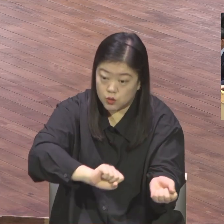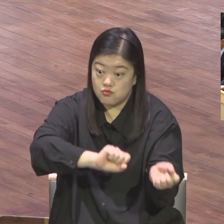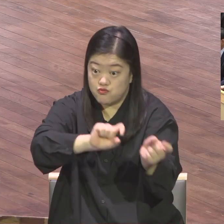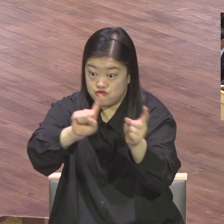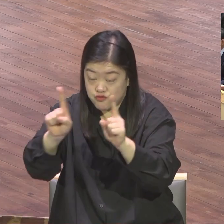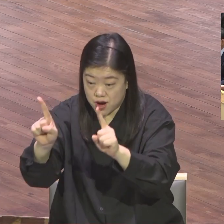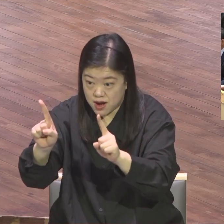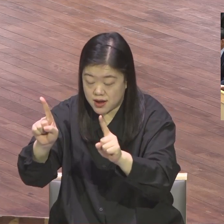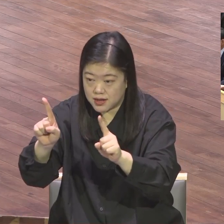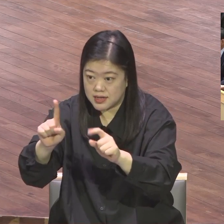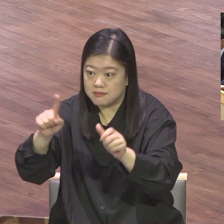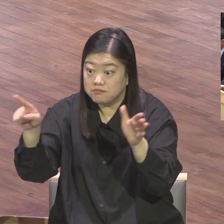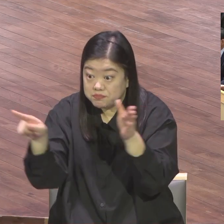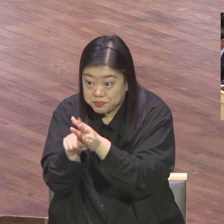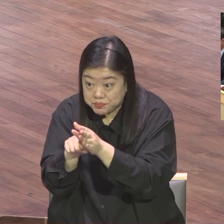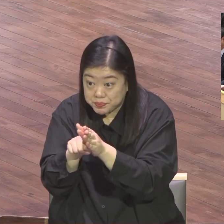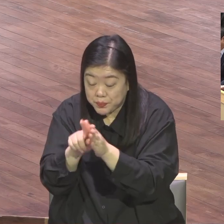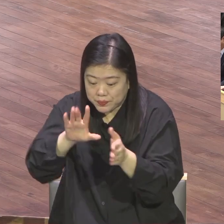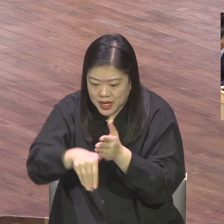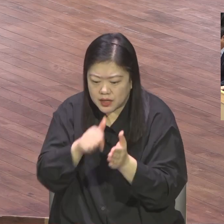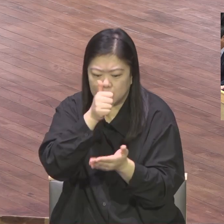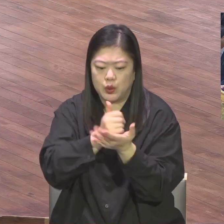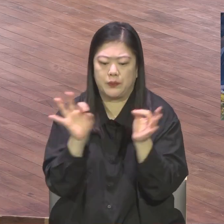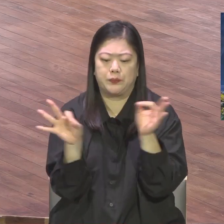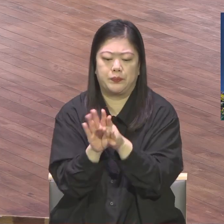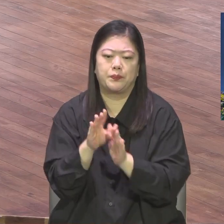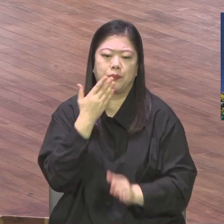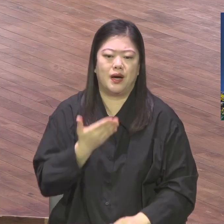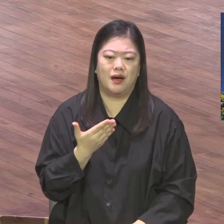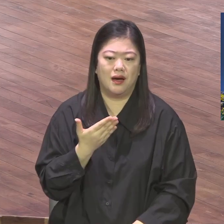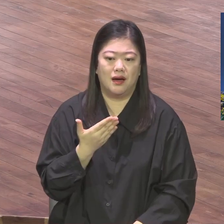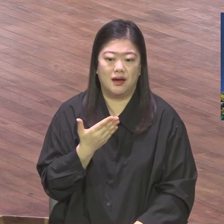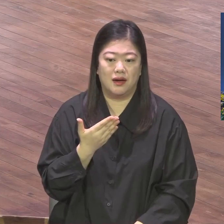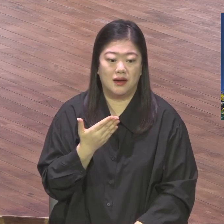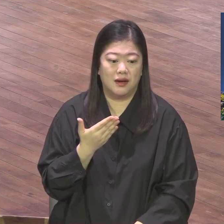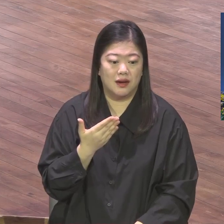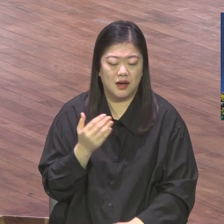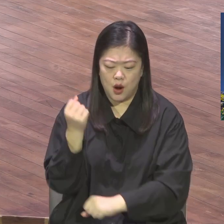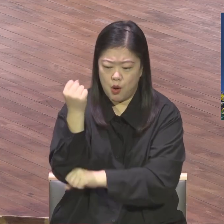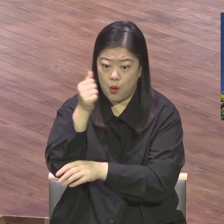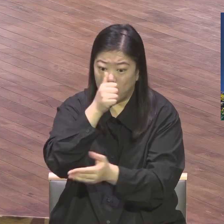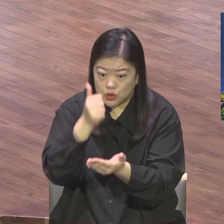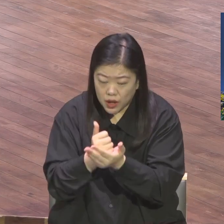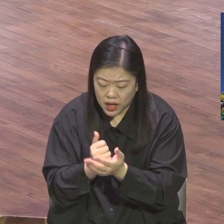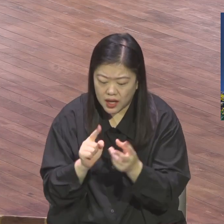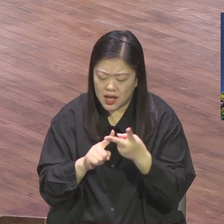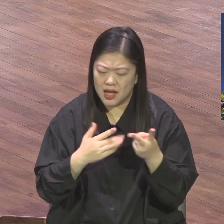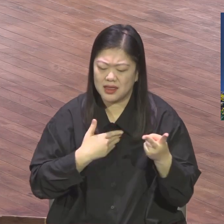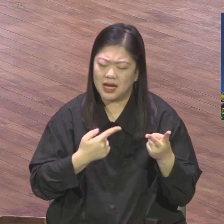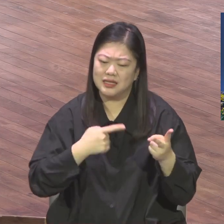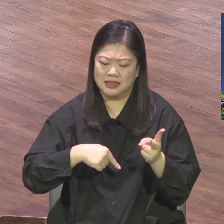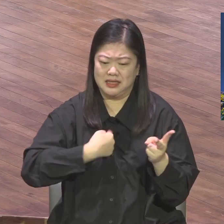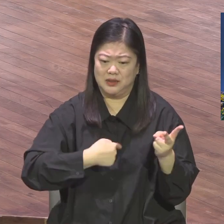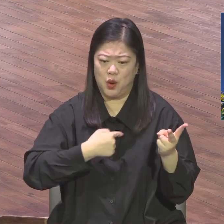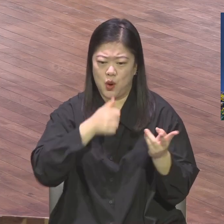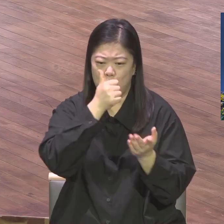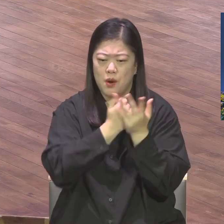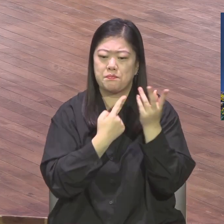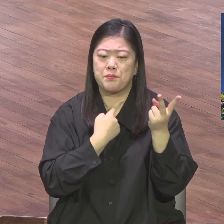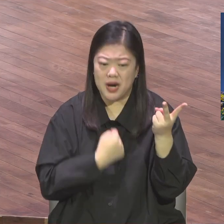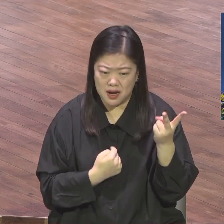십자가 대속과 부활을 통해서 인간의 모든 원죄 잡음죄 완전 저주에서 회복시켜 내겠다는